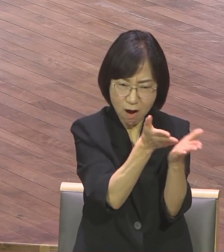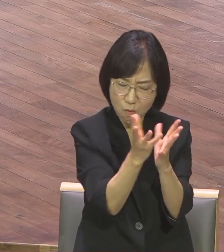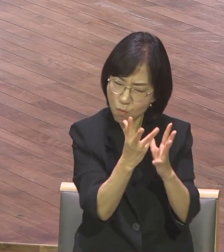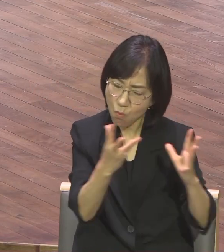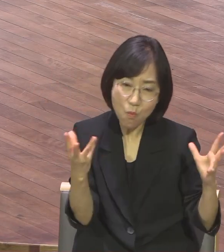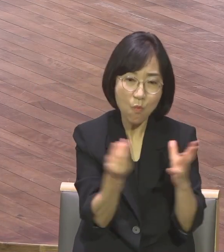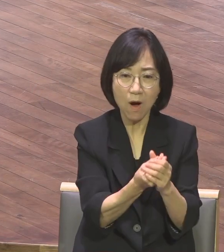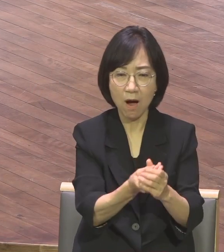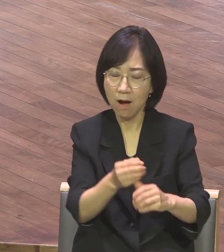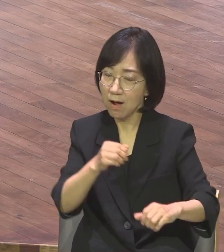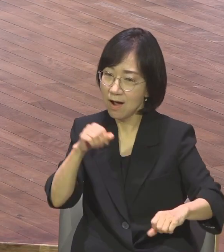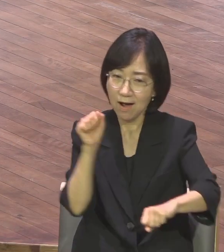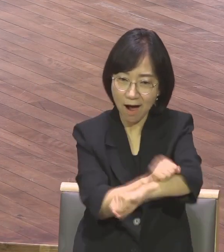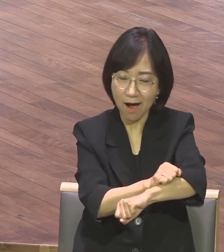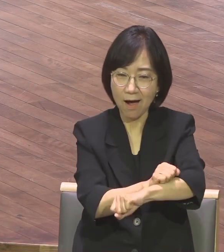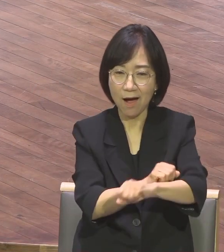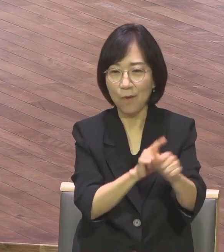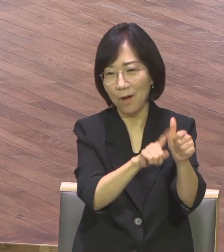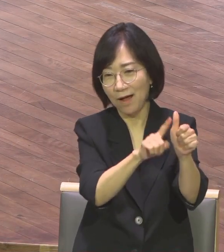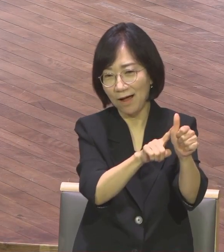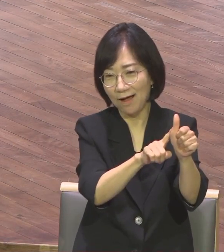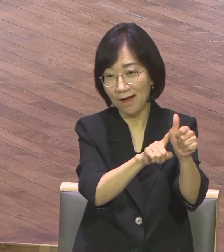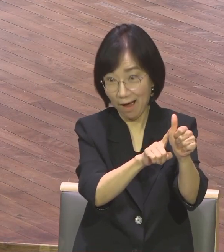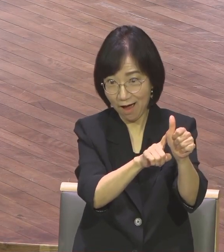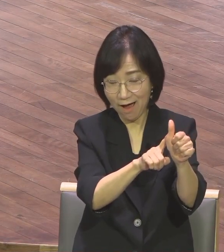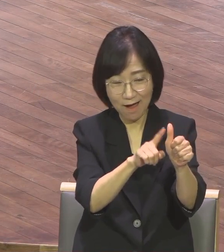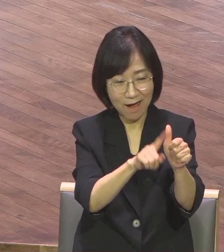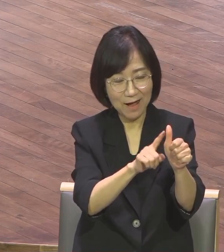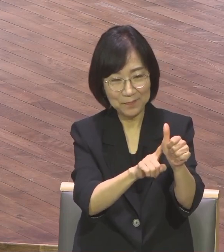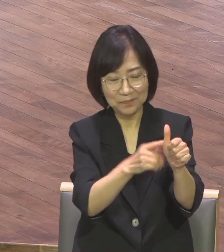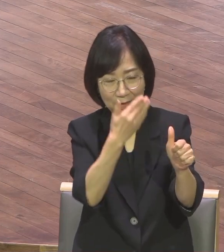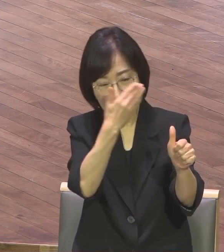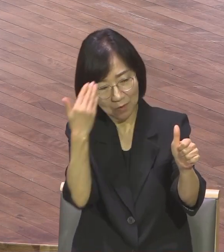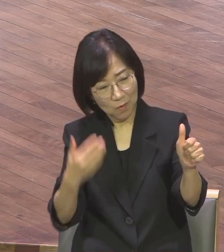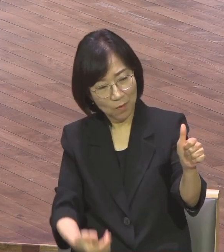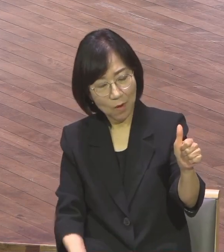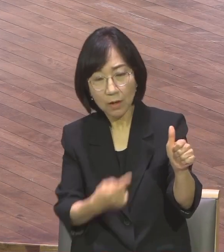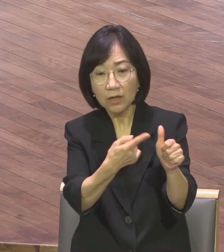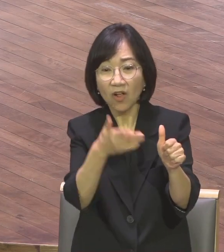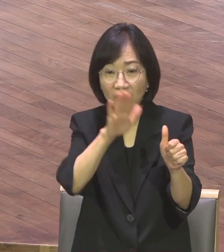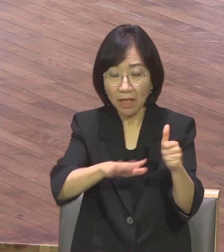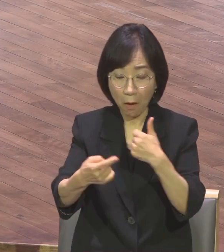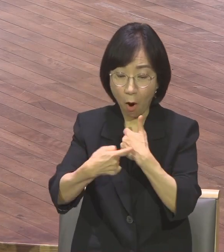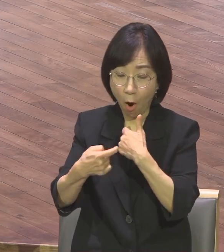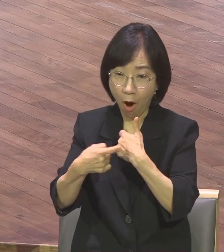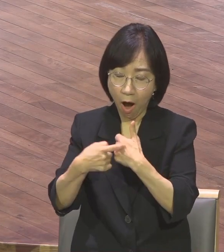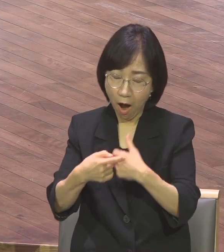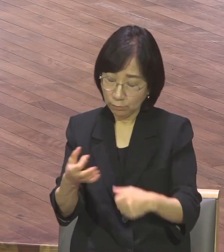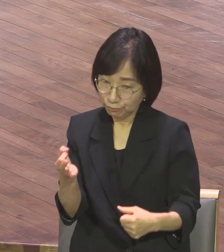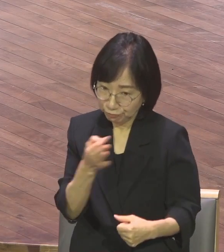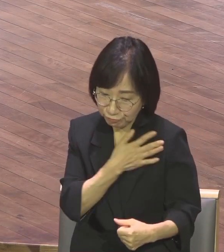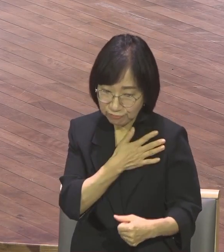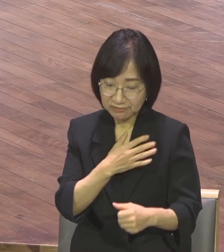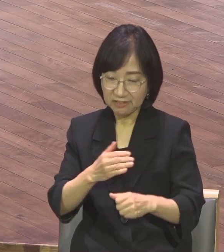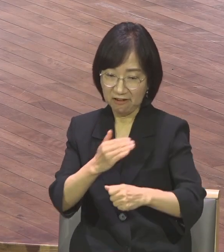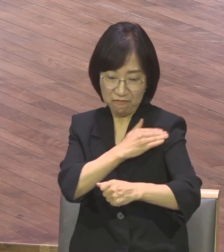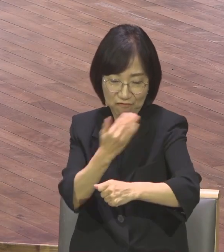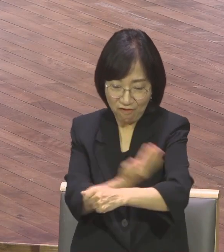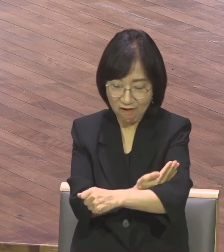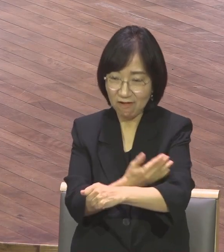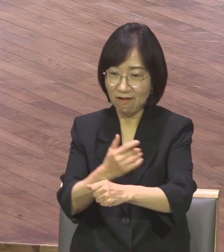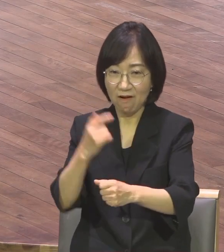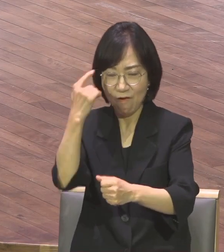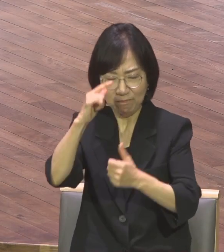팔방미인이었어요. 그런데 이 청년에게는 남이 알 수 없는 고민이 있었어요. 세상의 부와